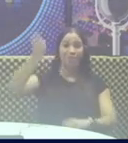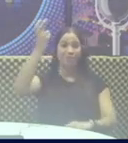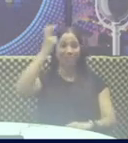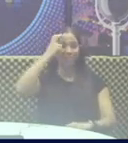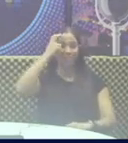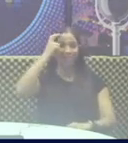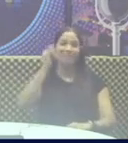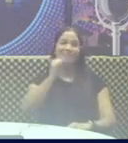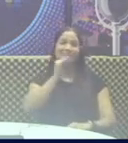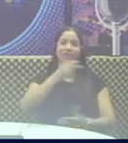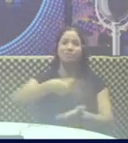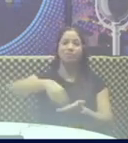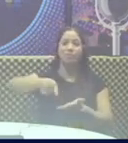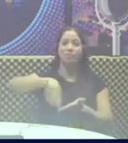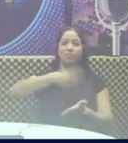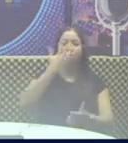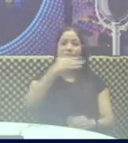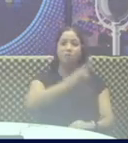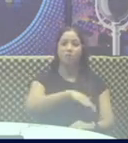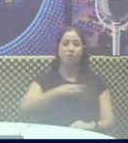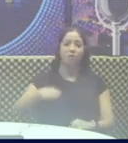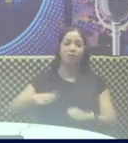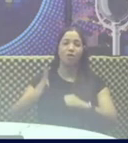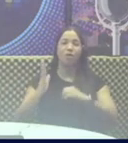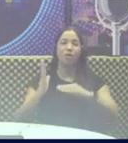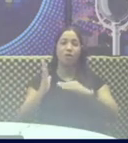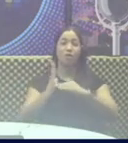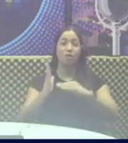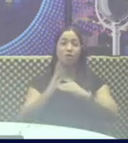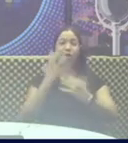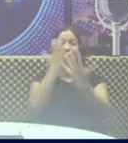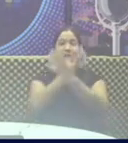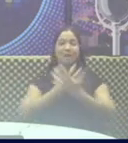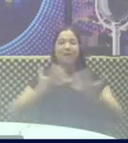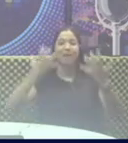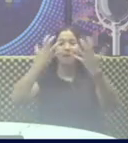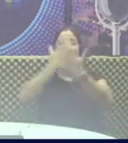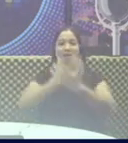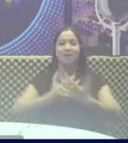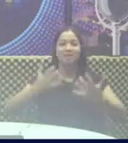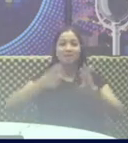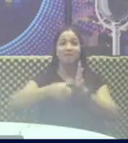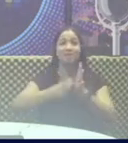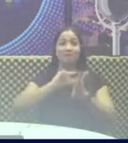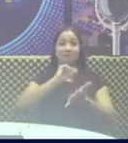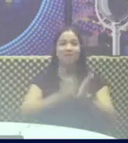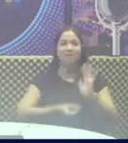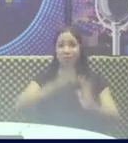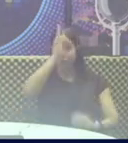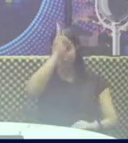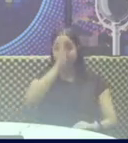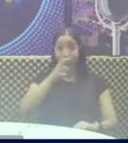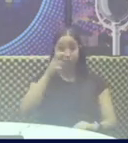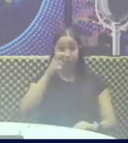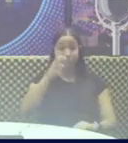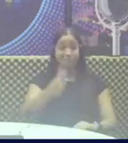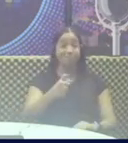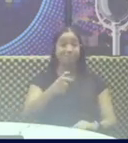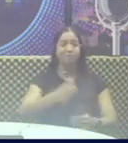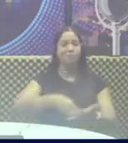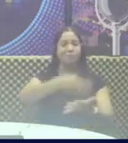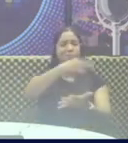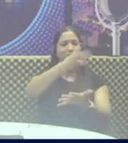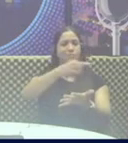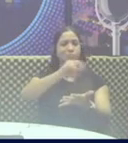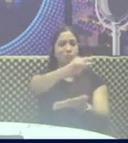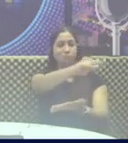culturais, como balé infantil, dança contemporânea, canto, coral. As pré-inscrições são gratuitas e os interessados devem preencher